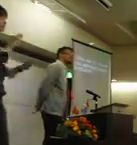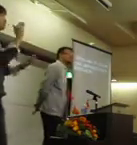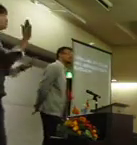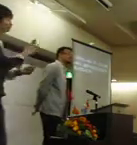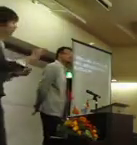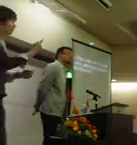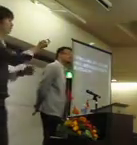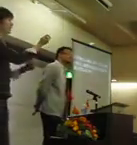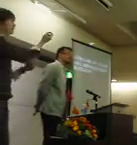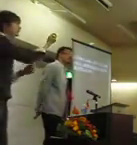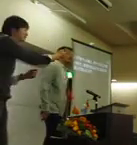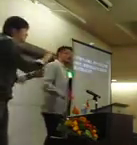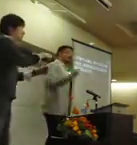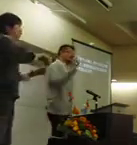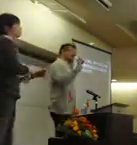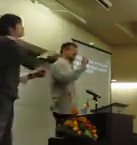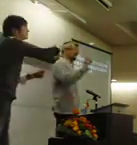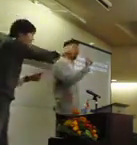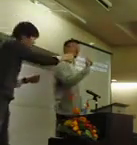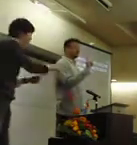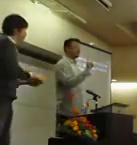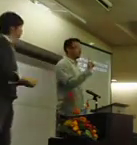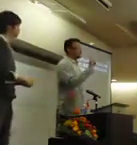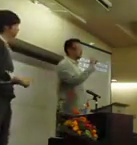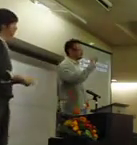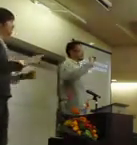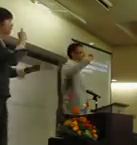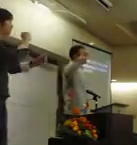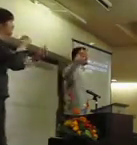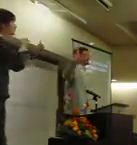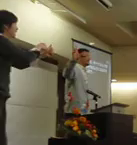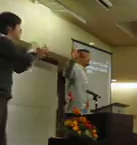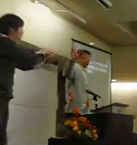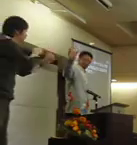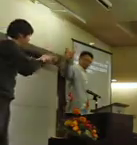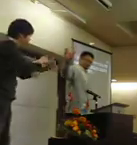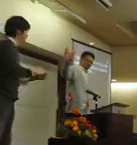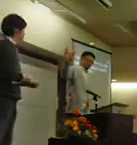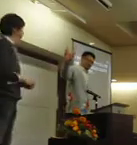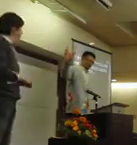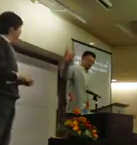です。私がサポートしている